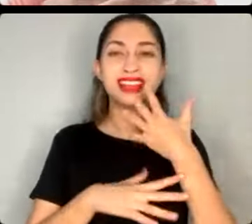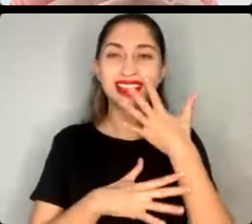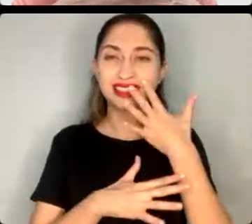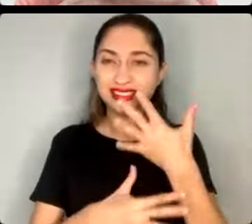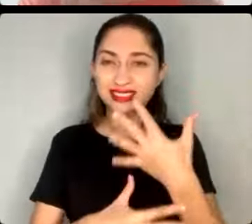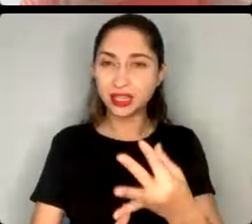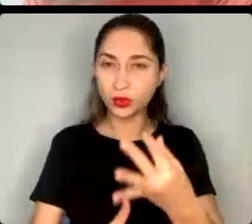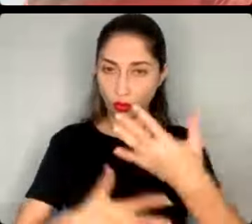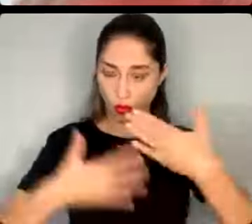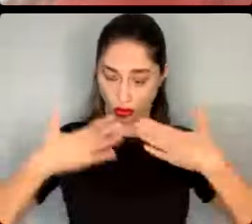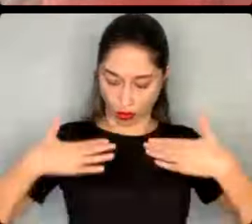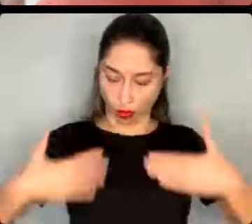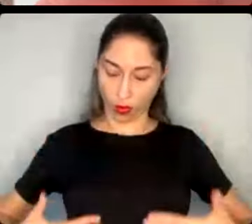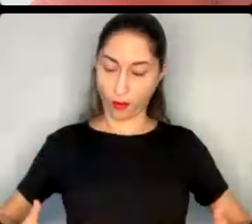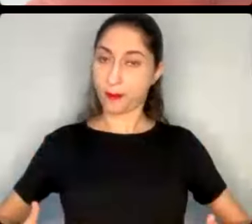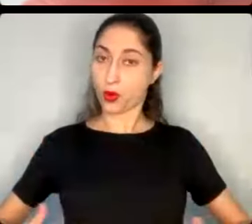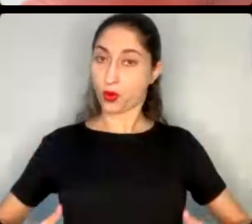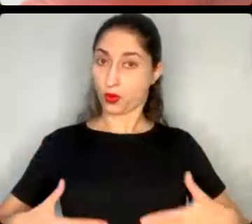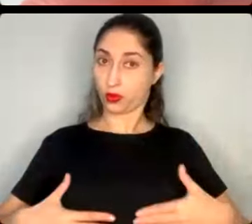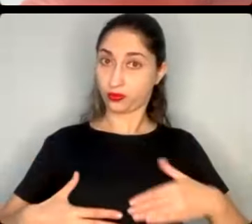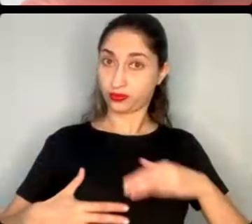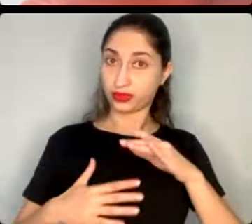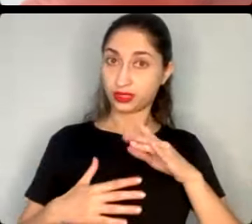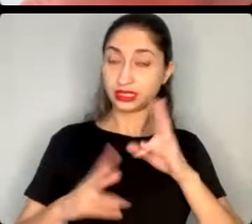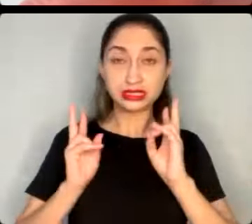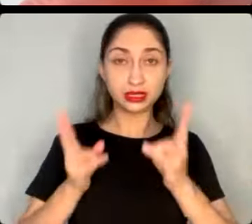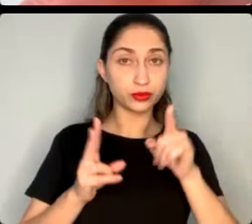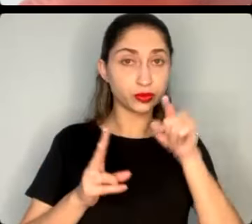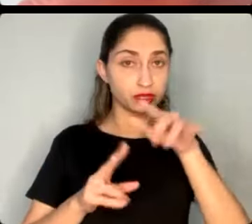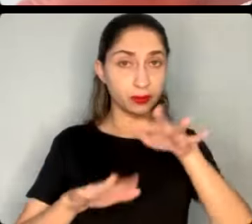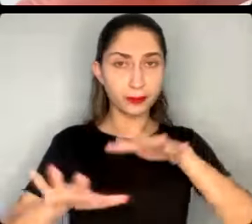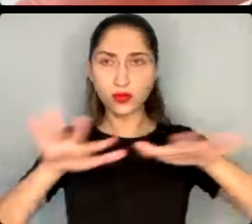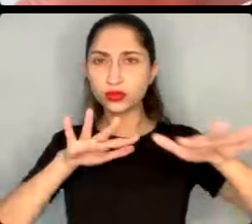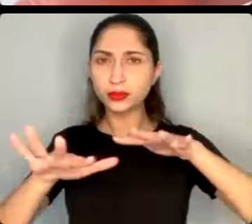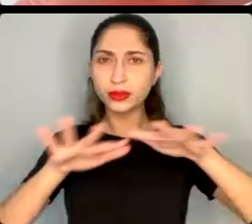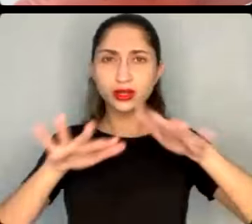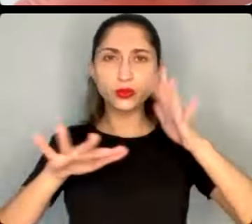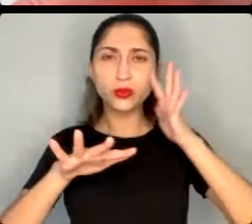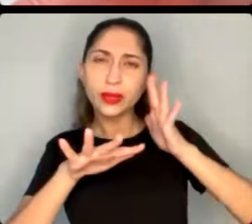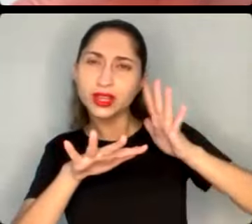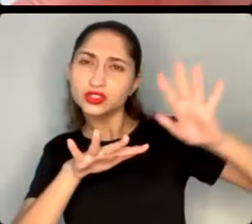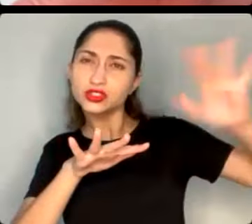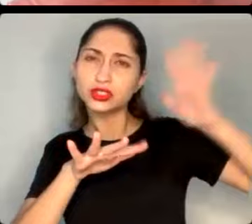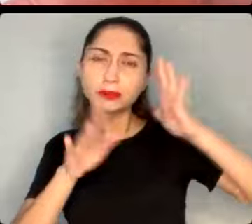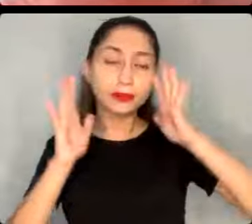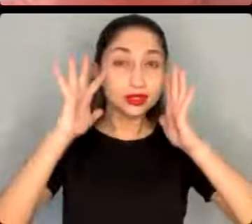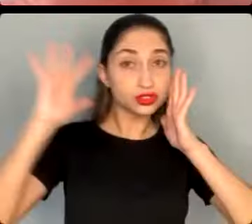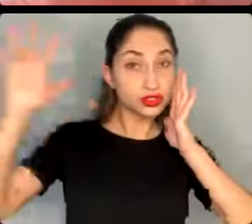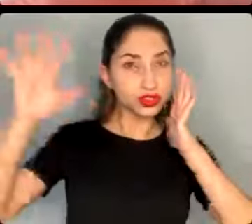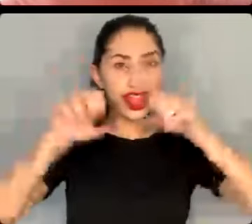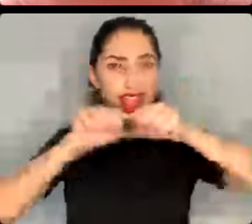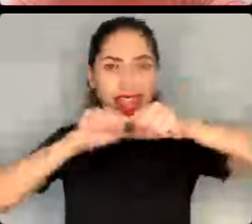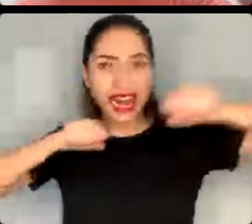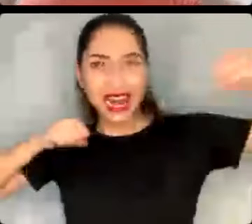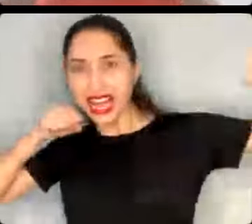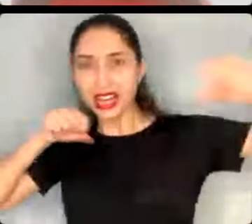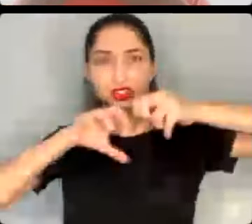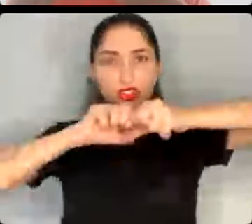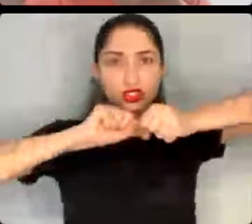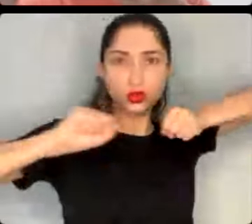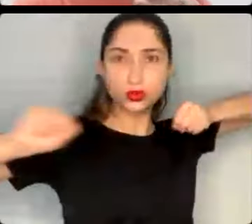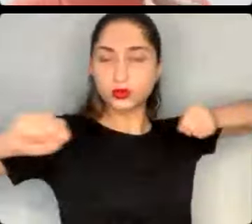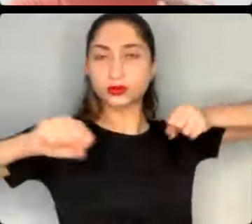para o seu corpo, e quando você sustenta o movimento, imaginando um elástico nas extremidades, você está